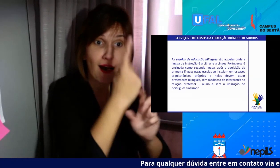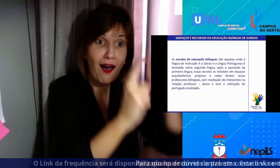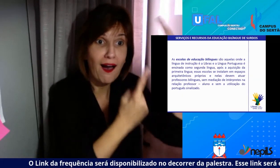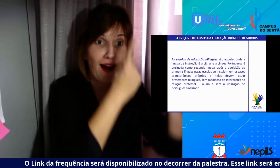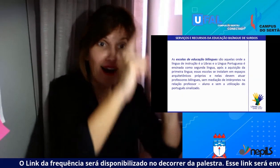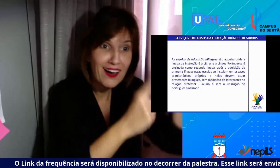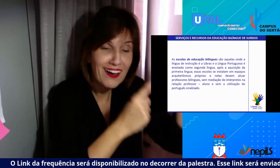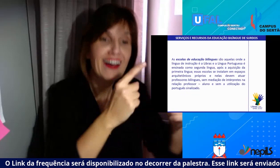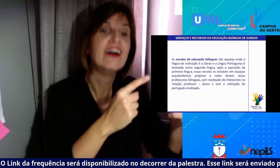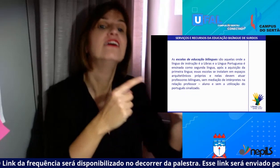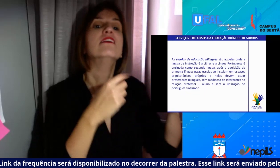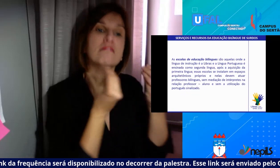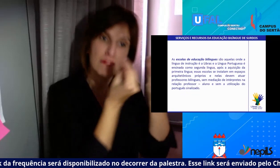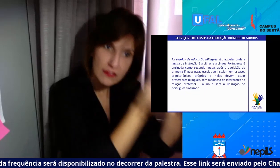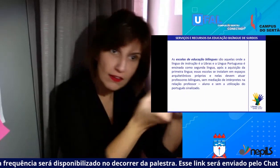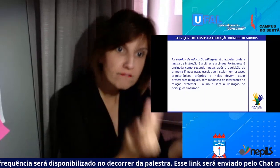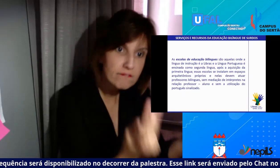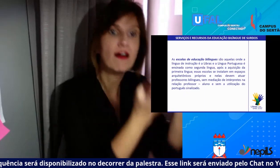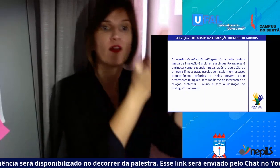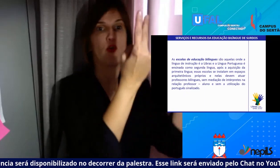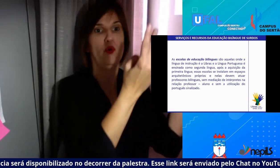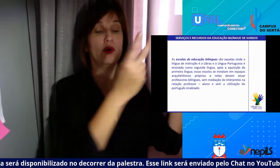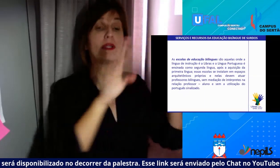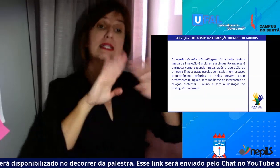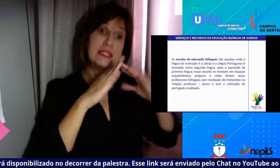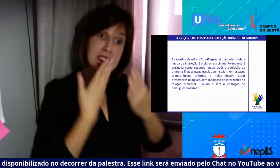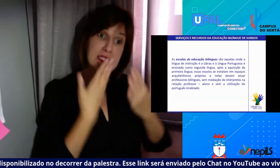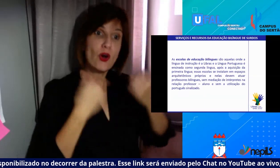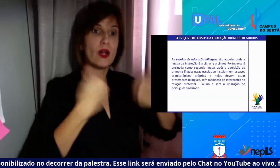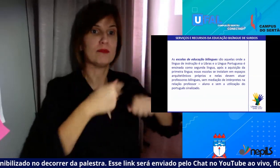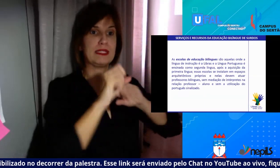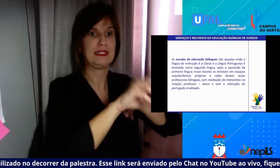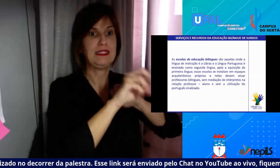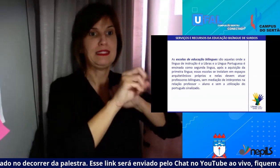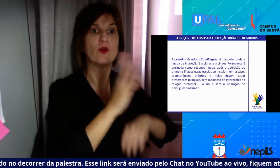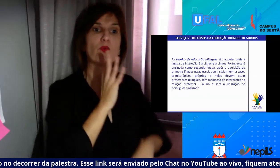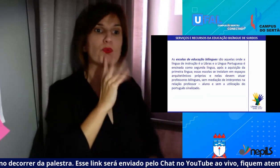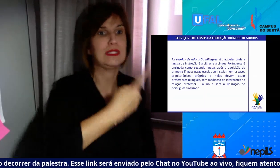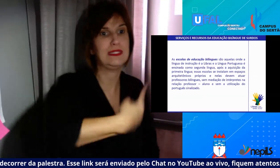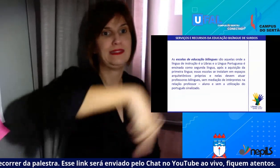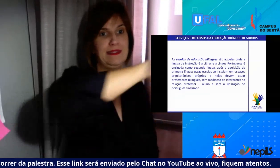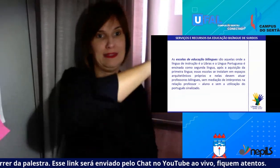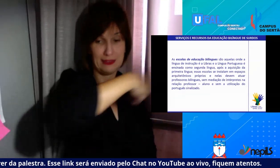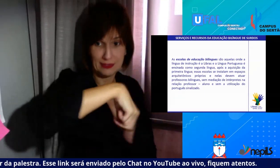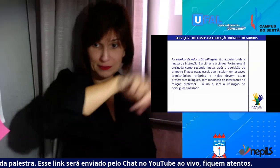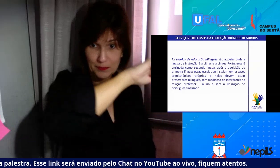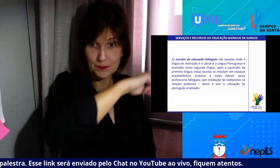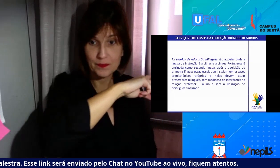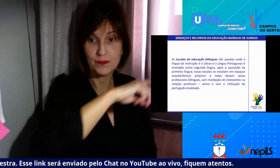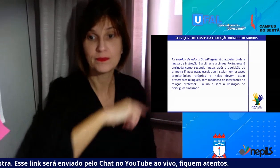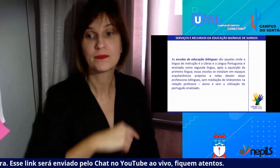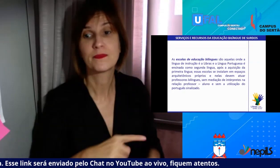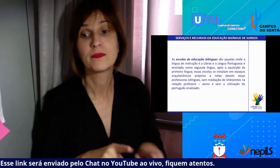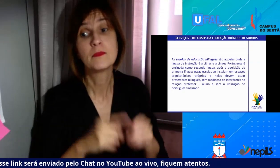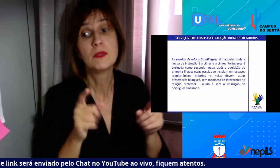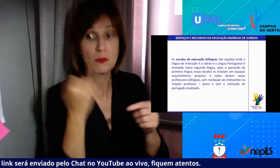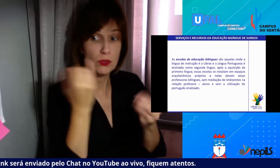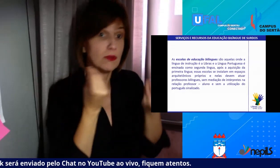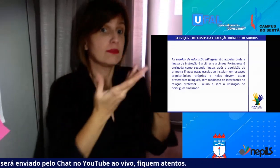e outras comunidades também que têm suas línguas locais também precisam tê-las